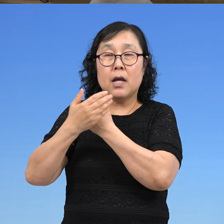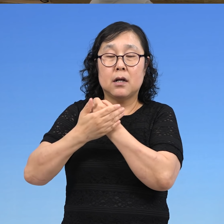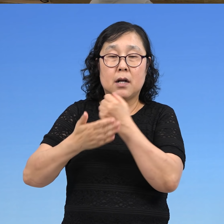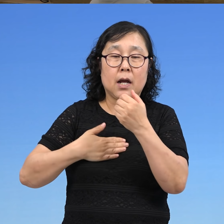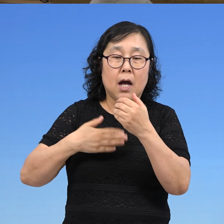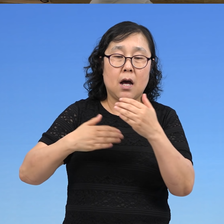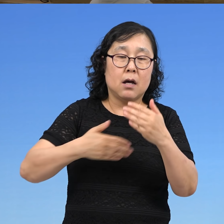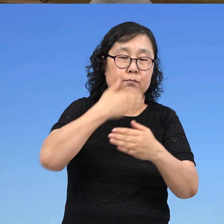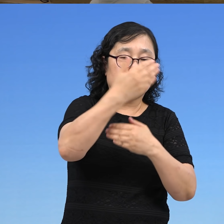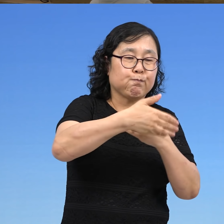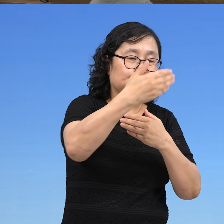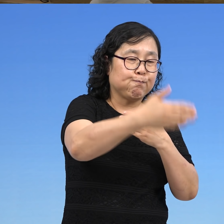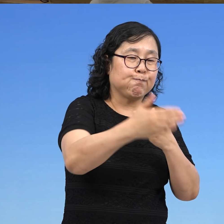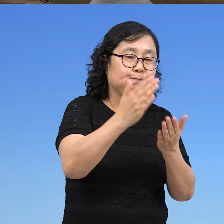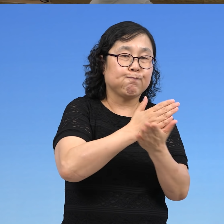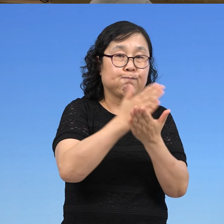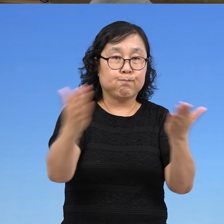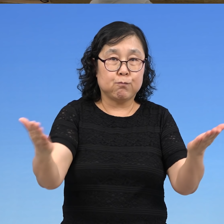수 있는 거 아닙니까